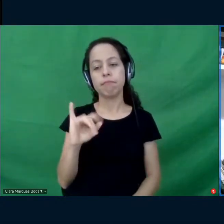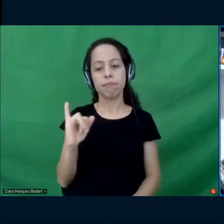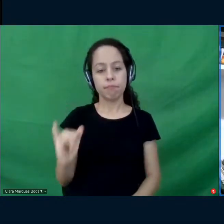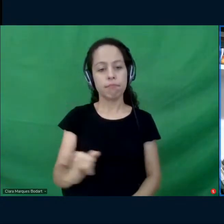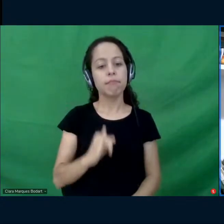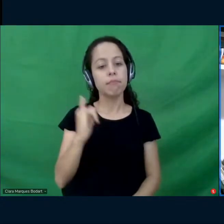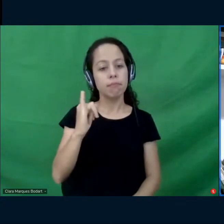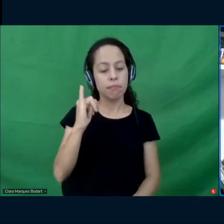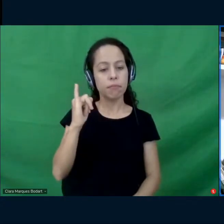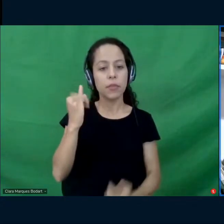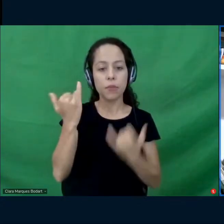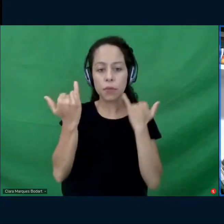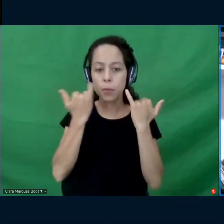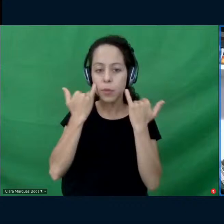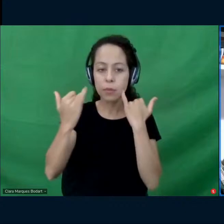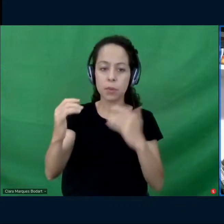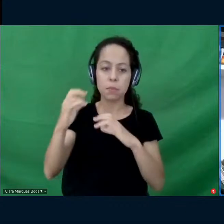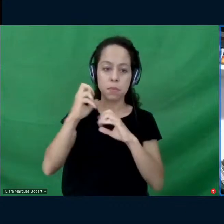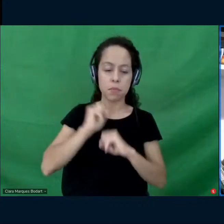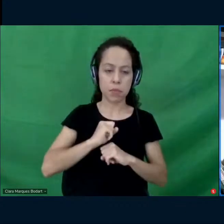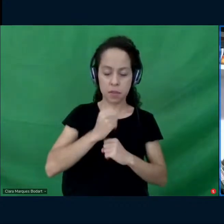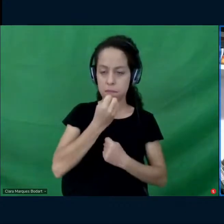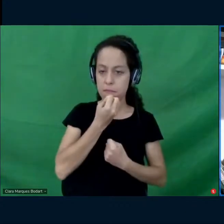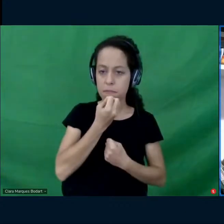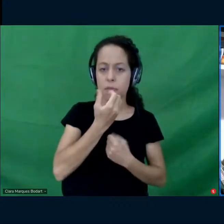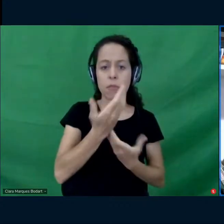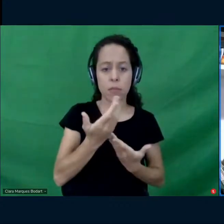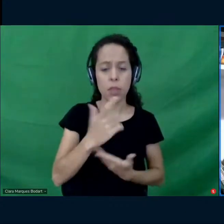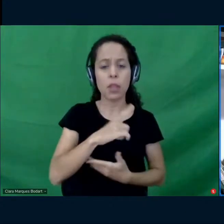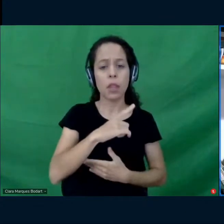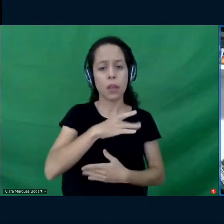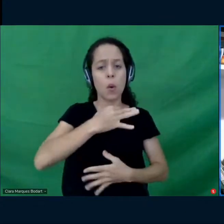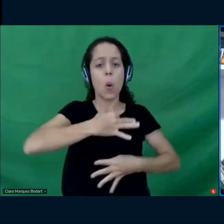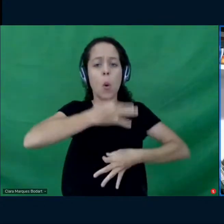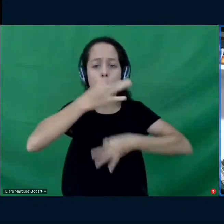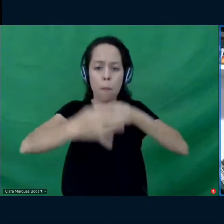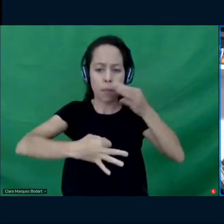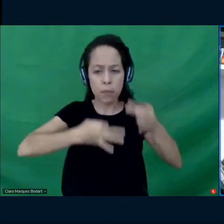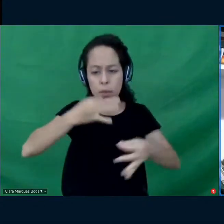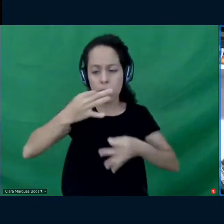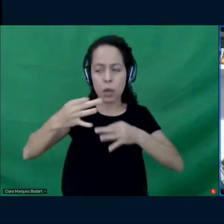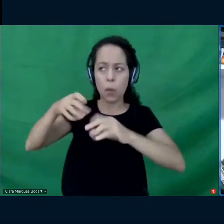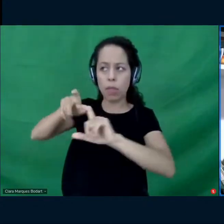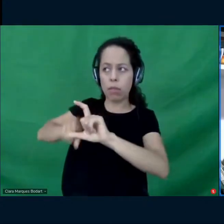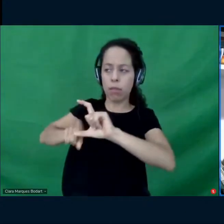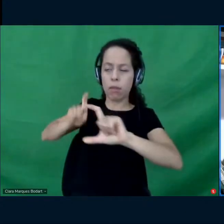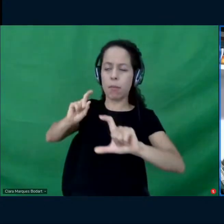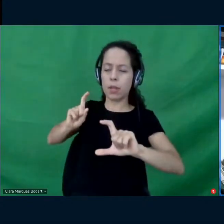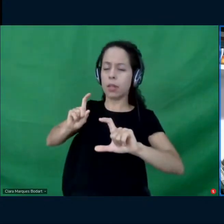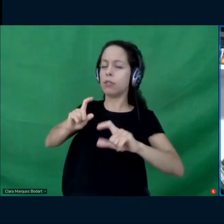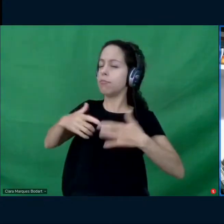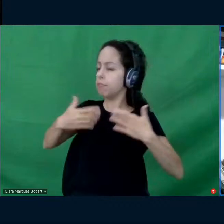dele e que, inclusive, se aproprie de maneira crítica, autônoma, propositiva e assim por diante. Enfim, é feita toda